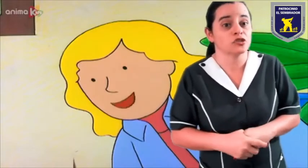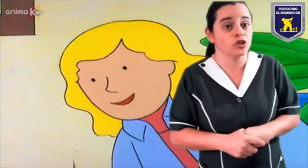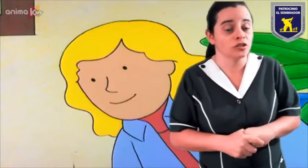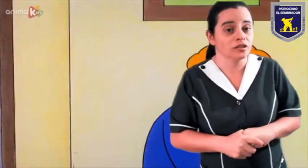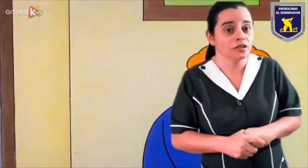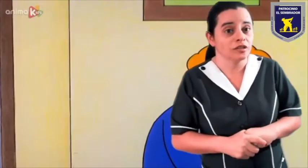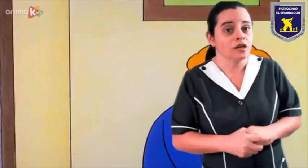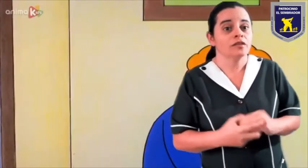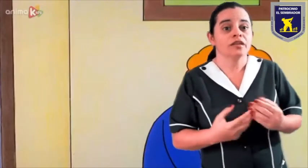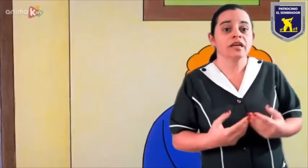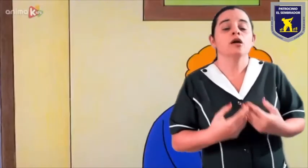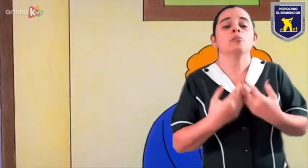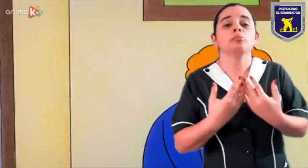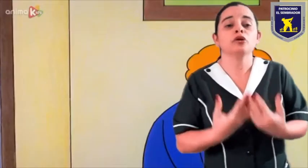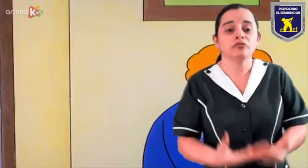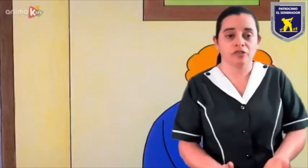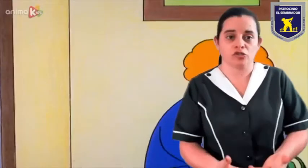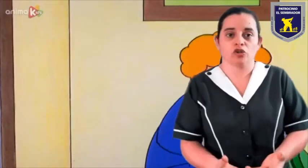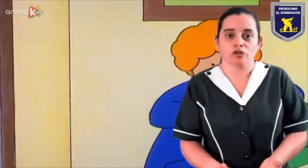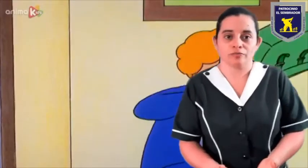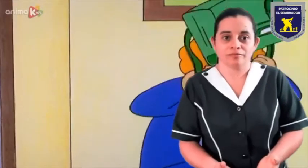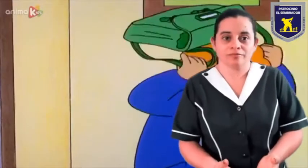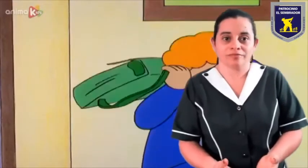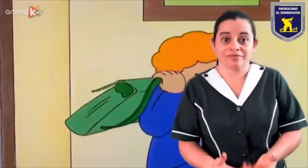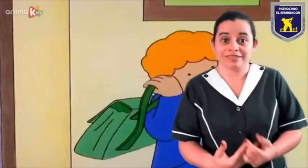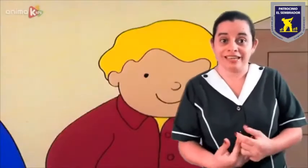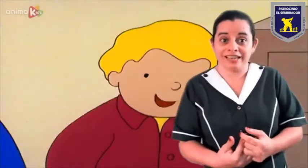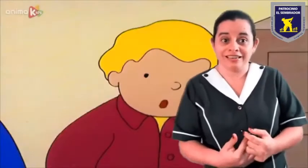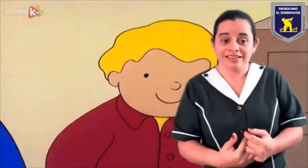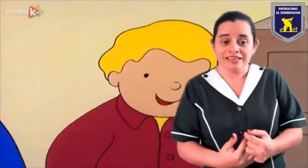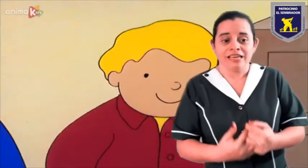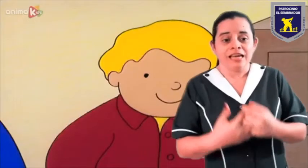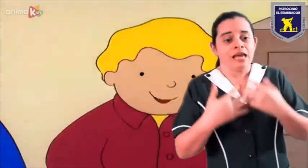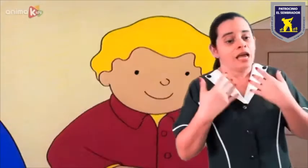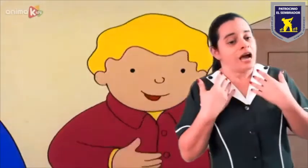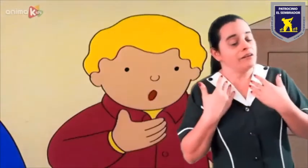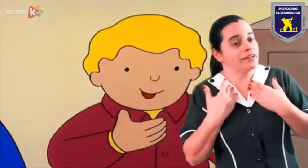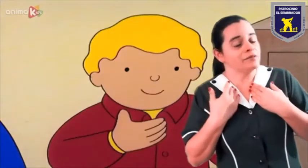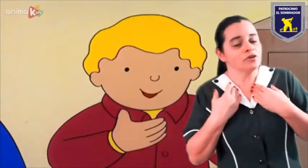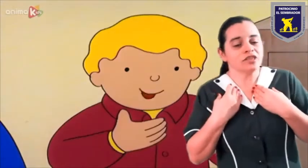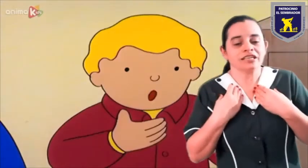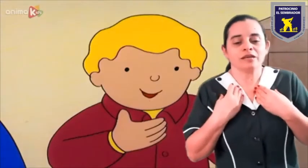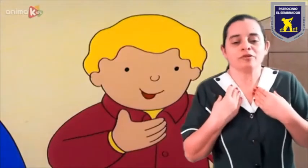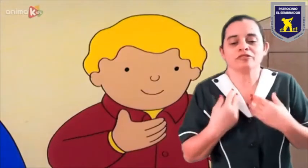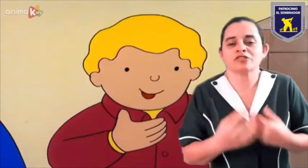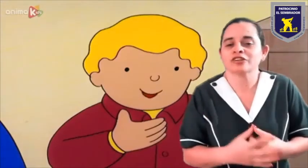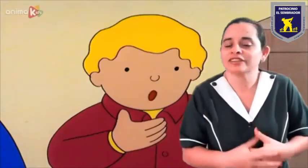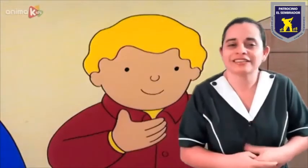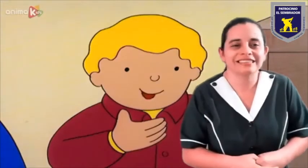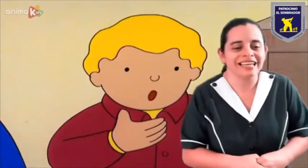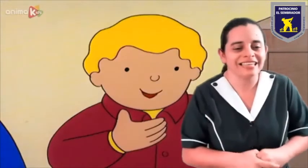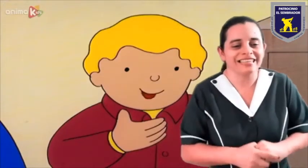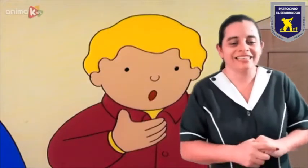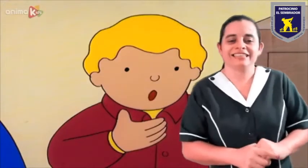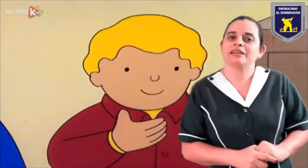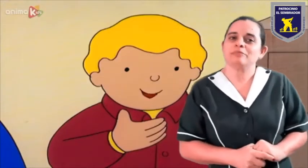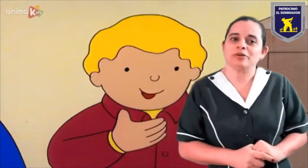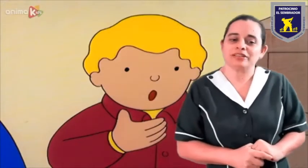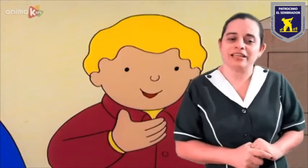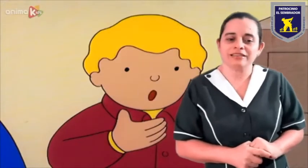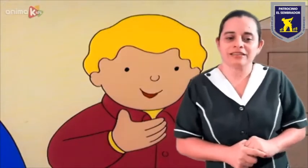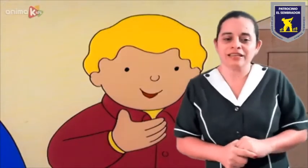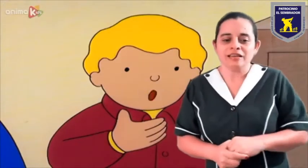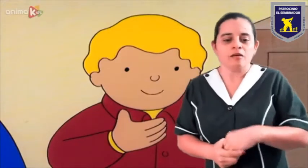la profesión de profesor. ¿Ya? Hablaremos de esta profesión tan linda